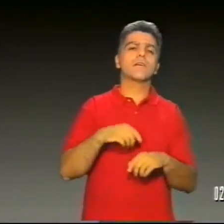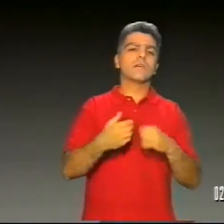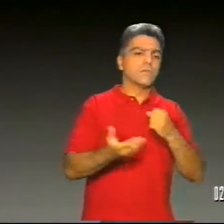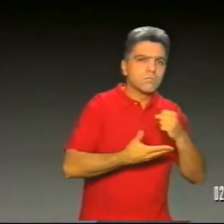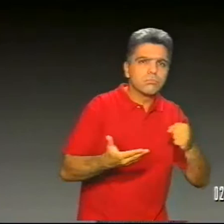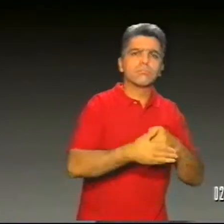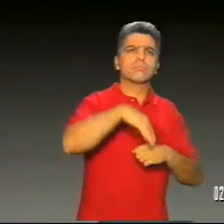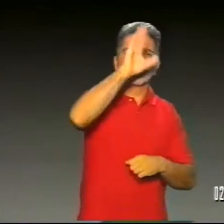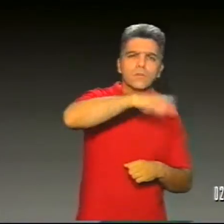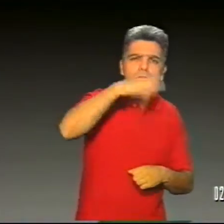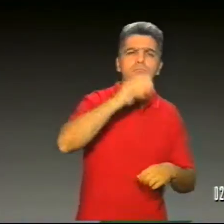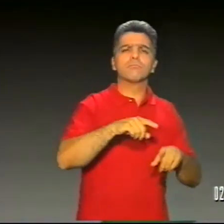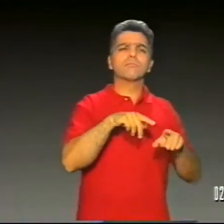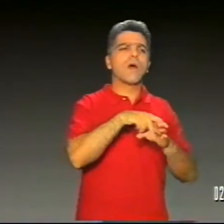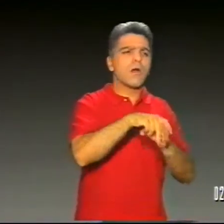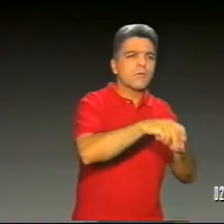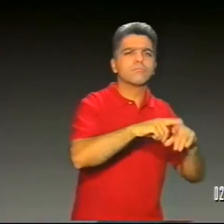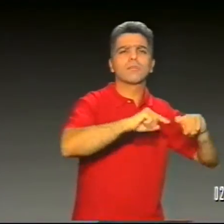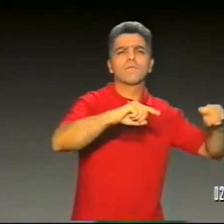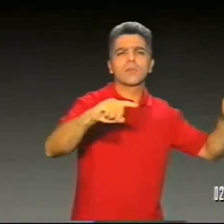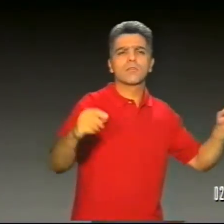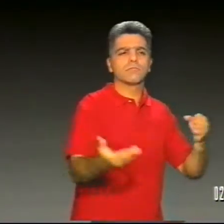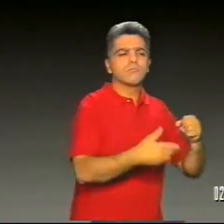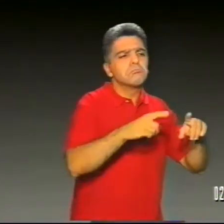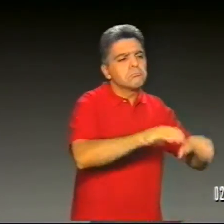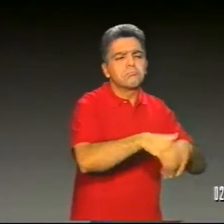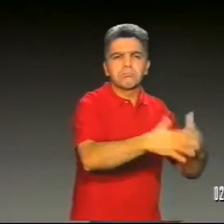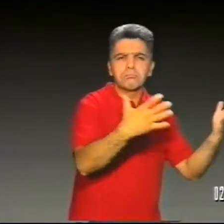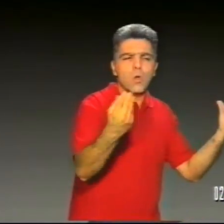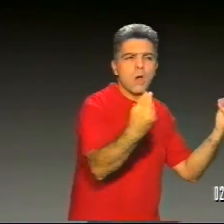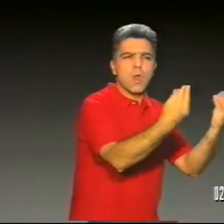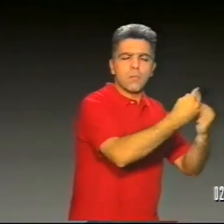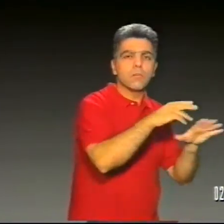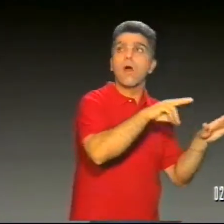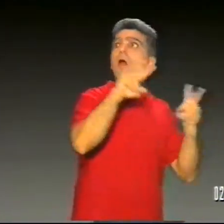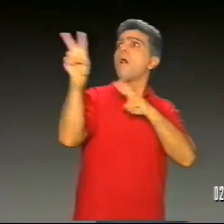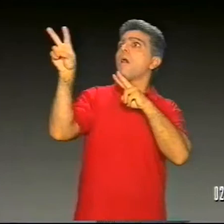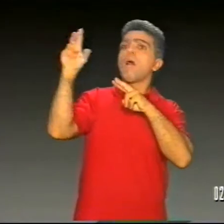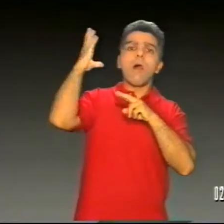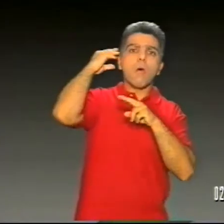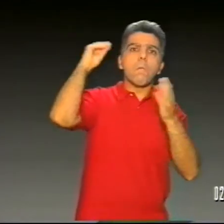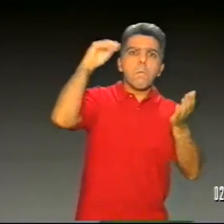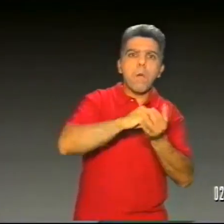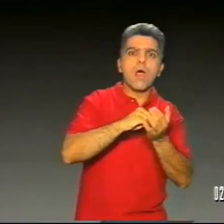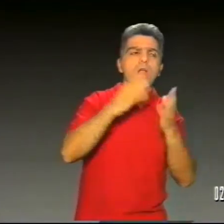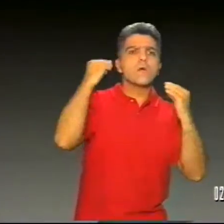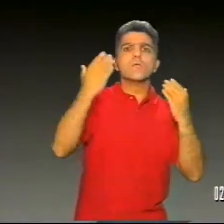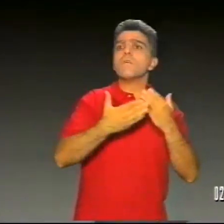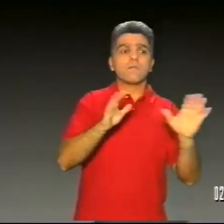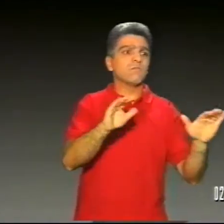βοηθήσετε! Και φώναζε. Οι χωρικοί που πάλι έκαναν τις δουλειές τους, έβαφαν, φρόντιζαν τα άλογά τους, όργωναν, είχαν πάρα πολλές δουλειές, άκουσαν